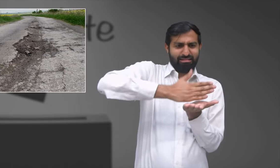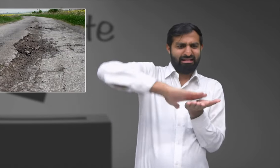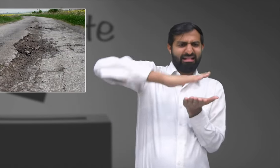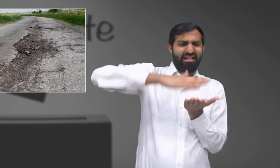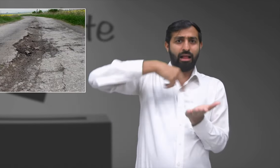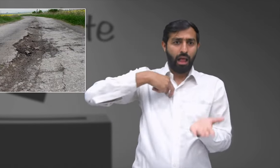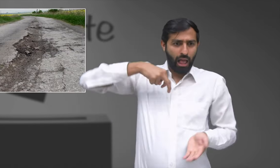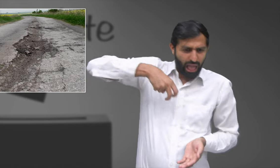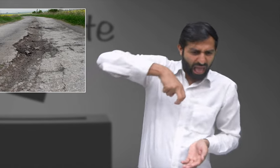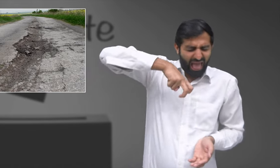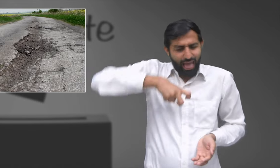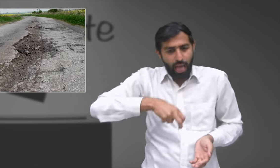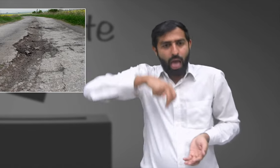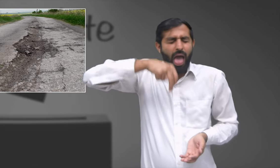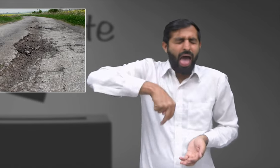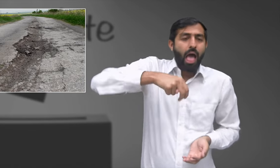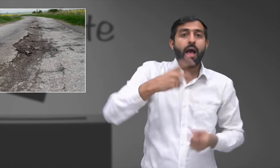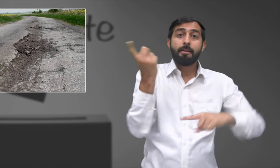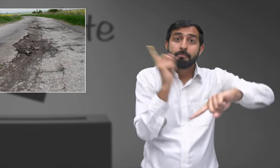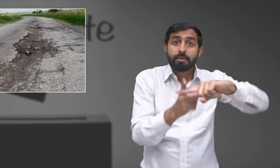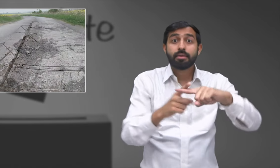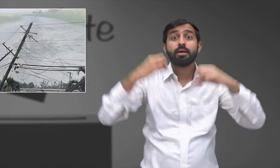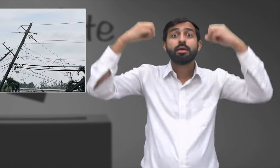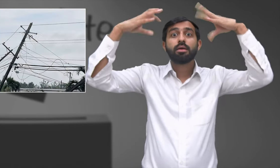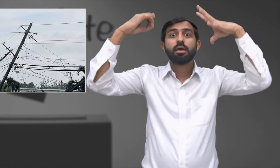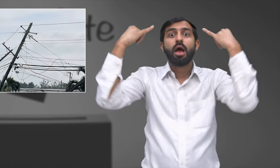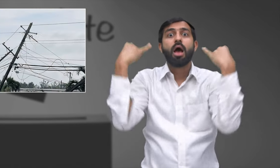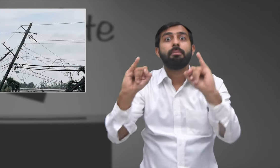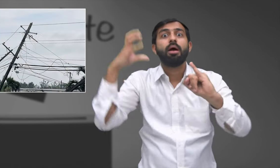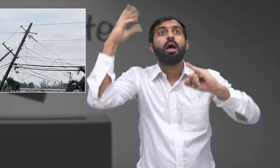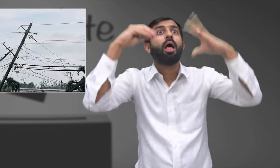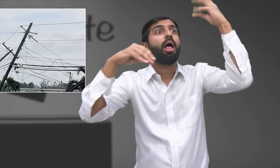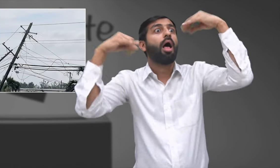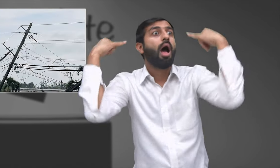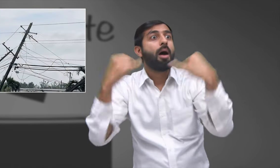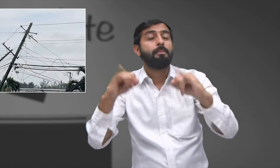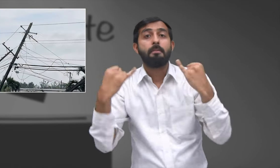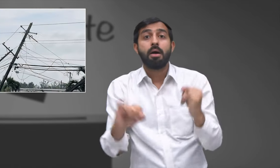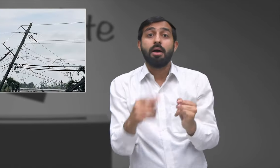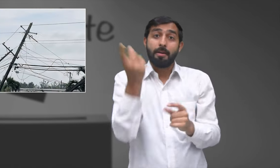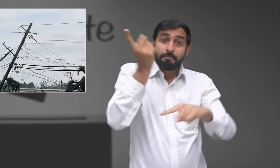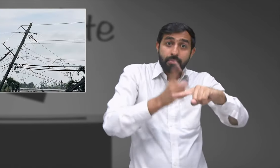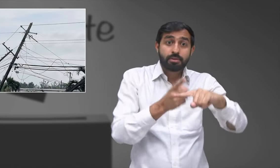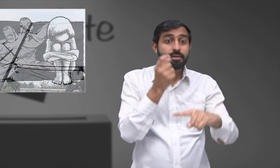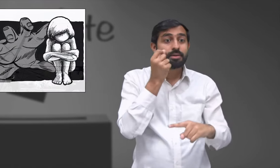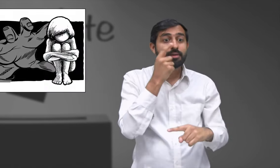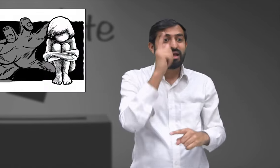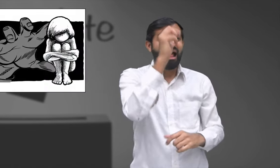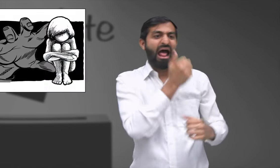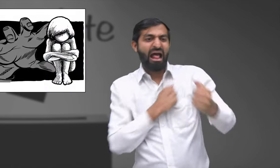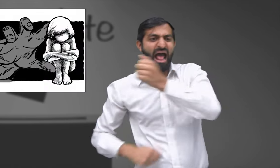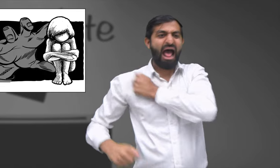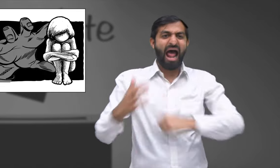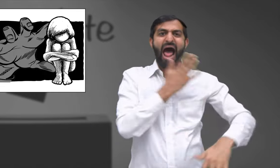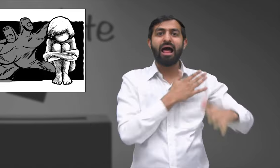जैसे सड़कों की मरम्मत बिजली की व्यवस्था शारीरिक अपराध